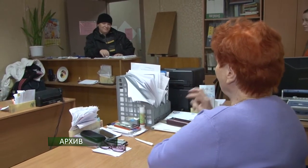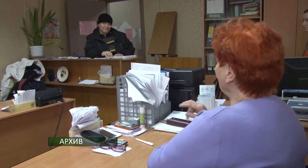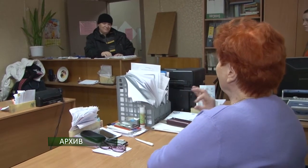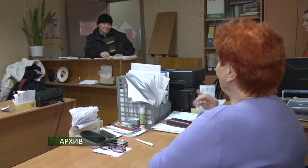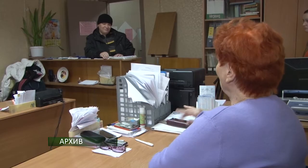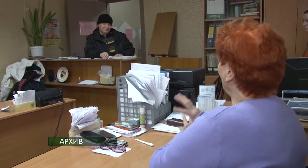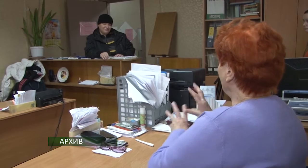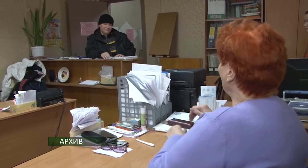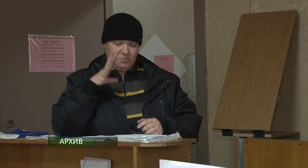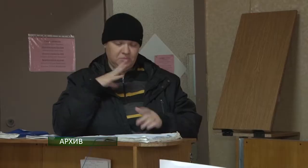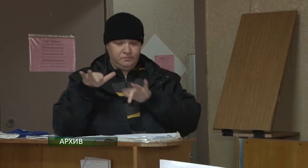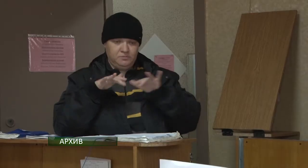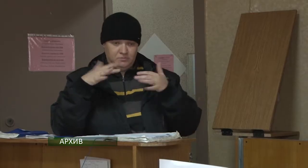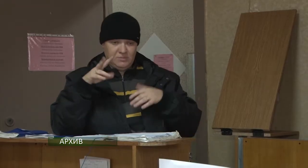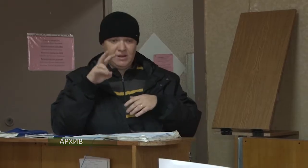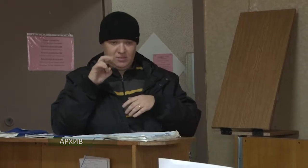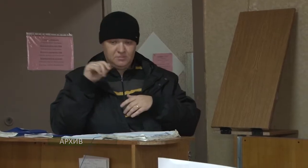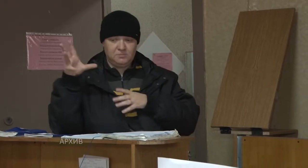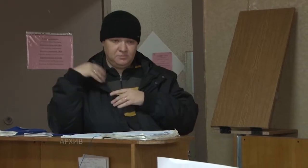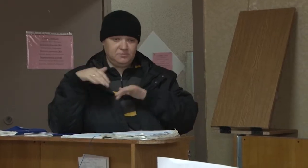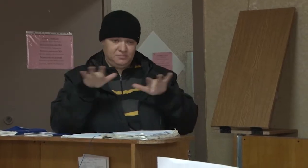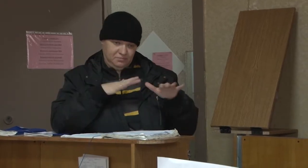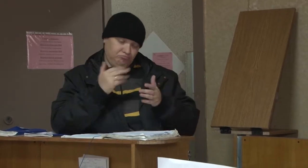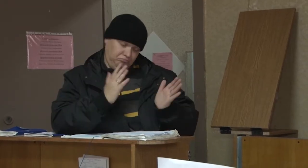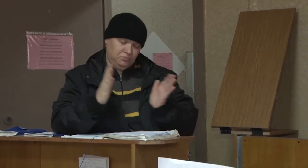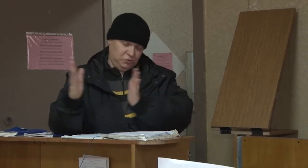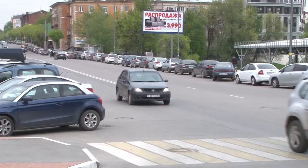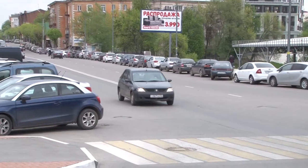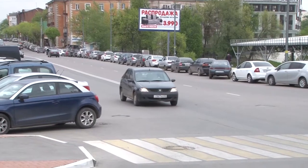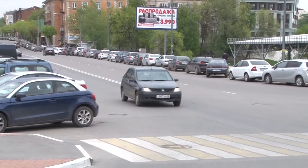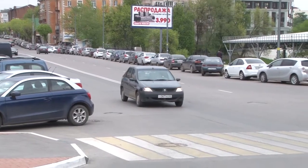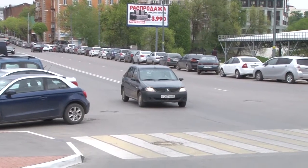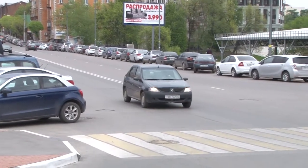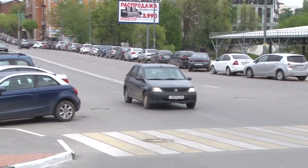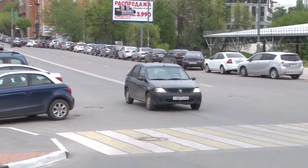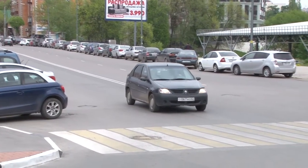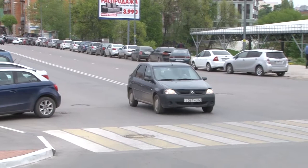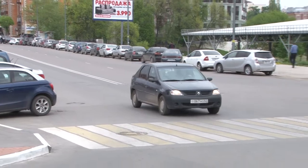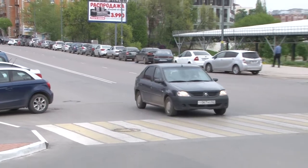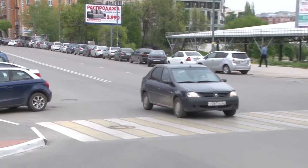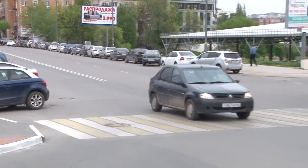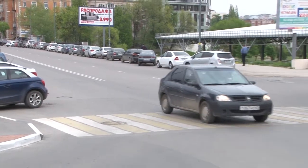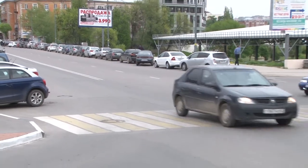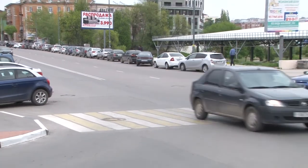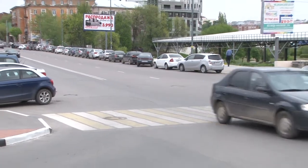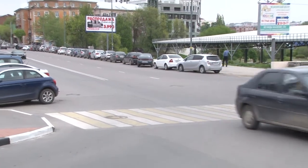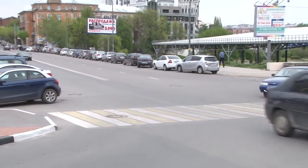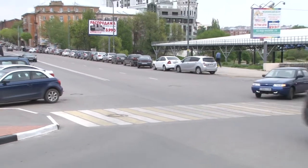недоступные аспекты жизни им становится все проще реализовывать. Пандусы, низкопольные автобусы, современные технологии, позволяющие